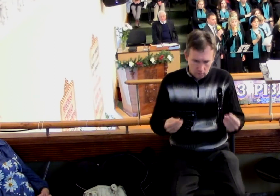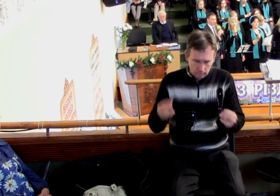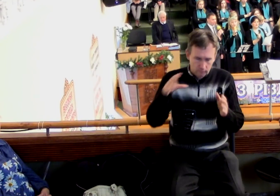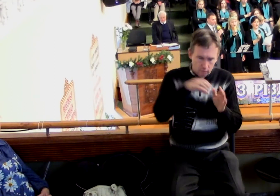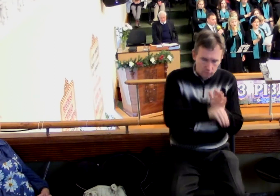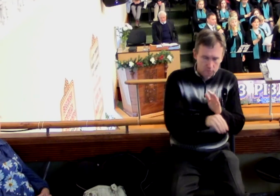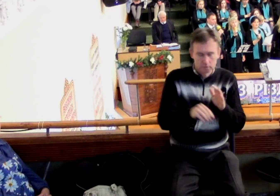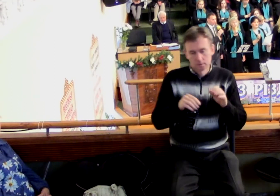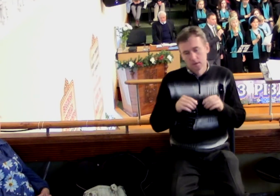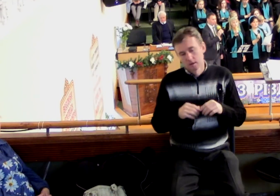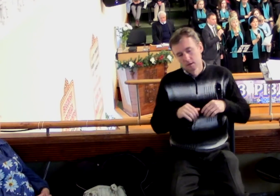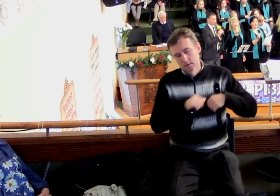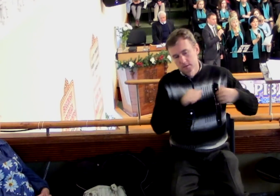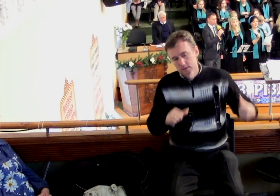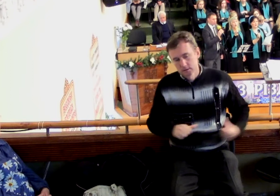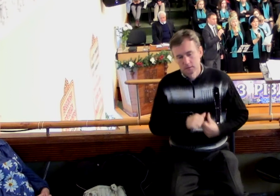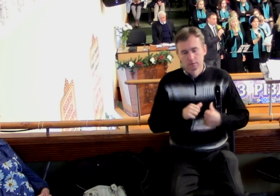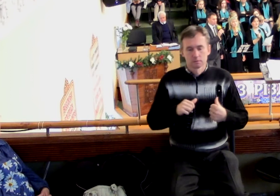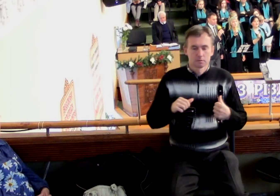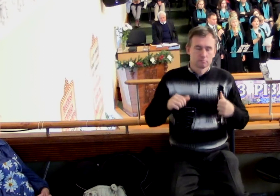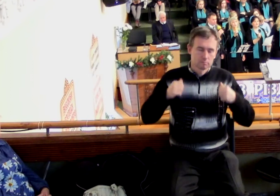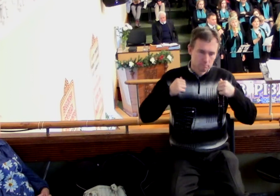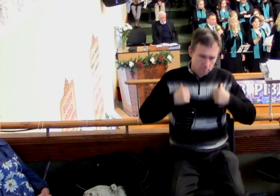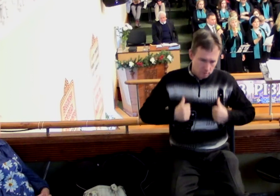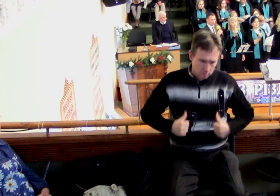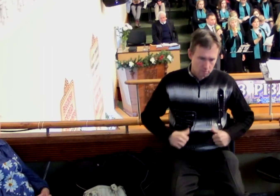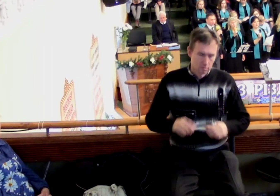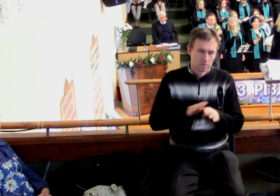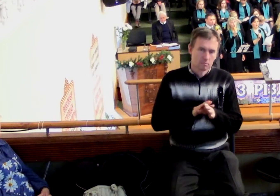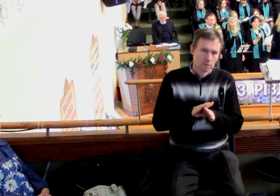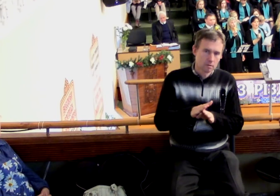сердце наполняет уст покой и мир